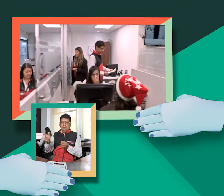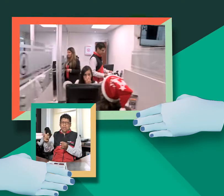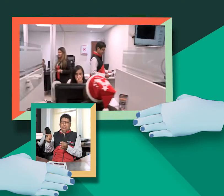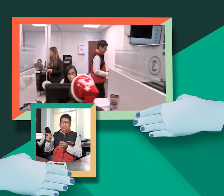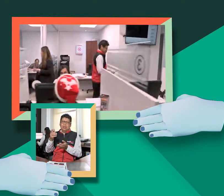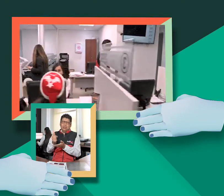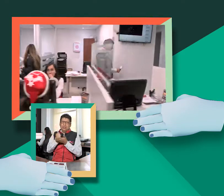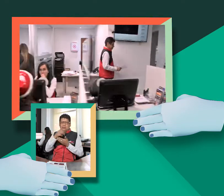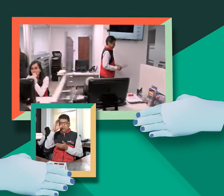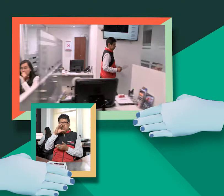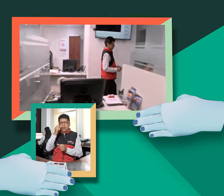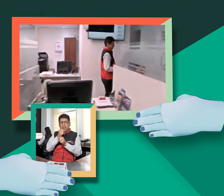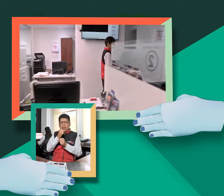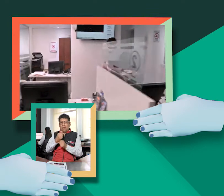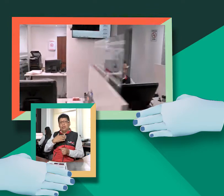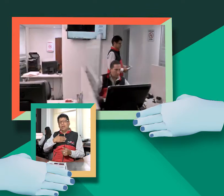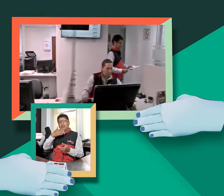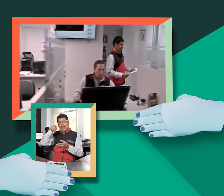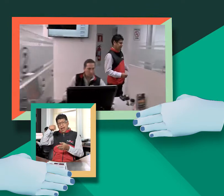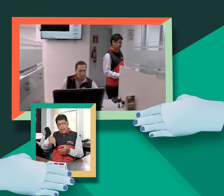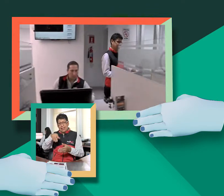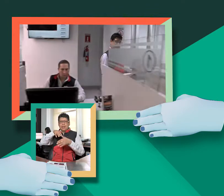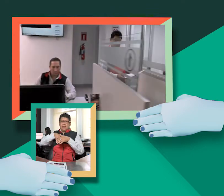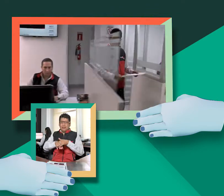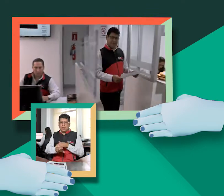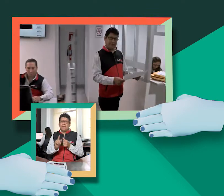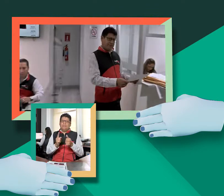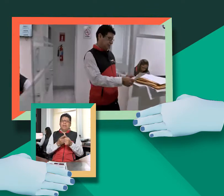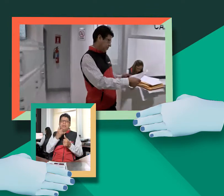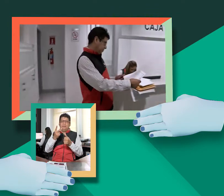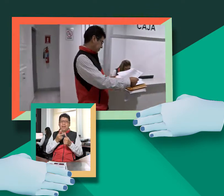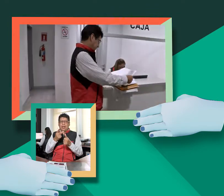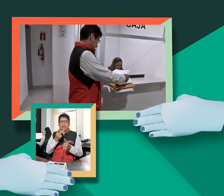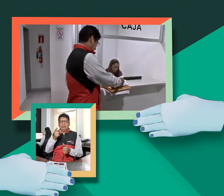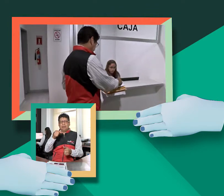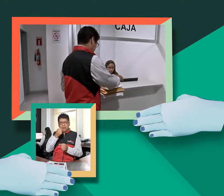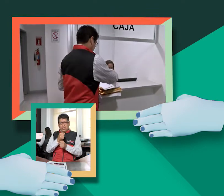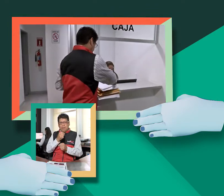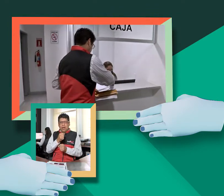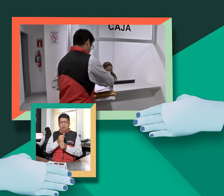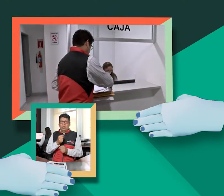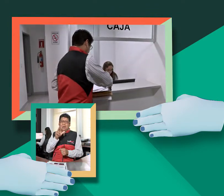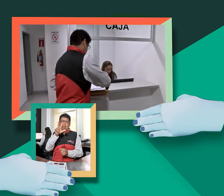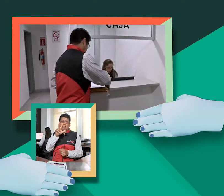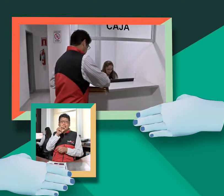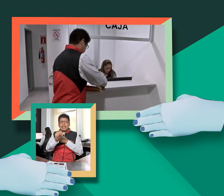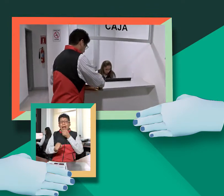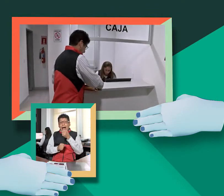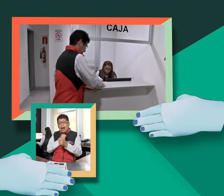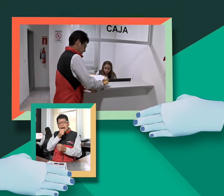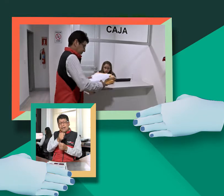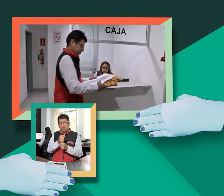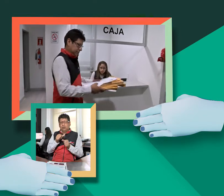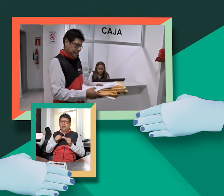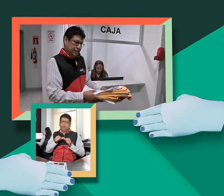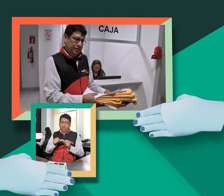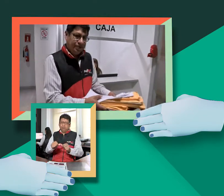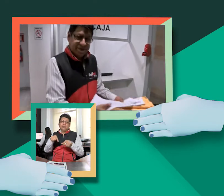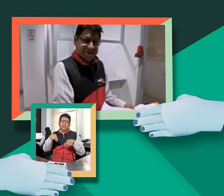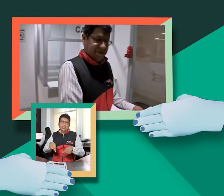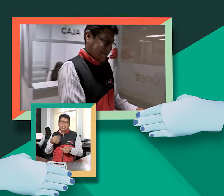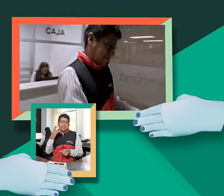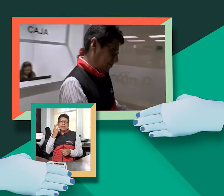me ayudó a encontrar este trabajo aquí en punto net está aquí ya por tres años